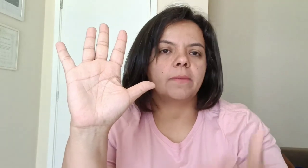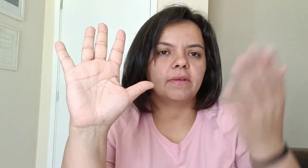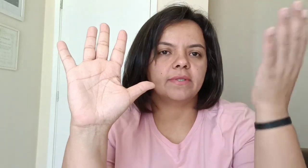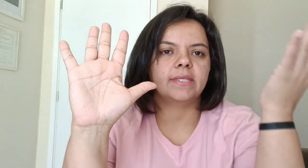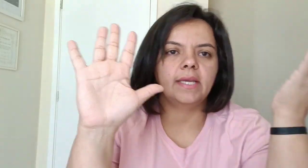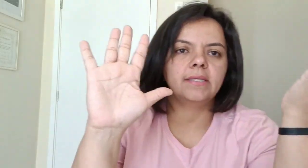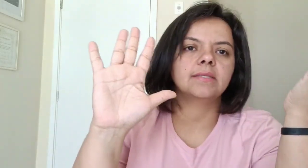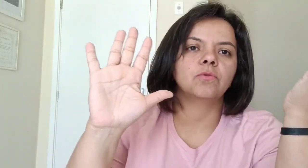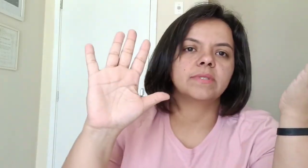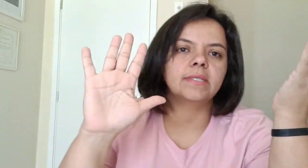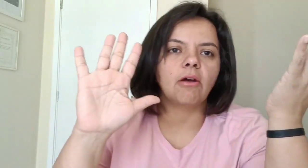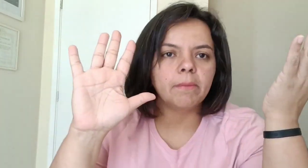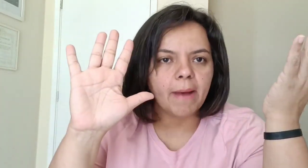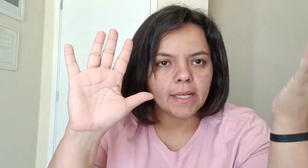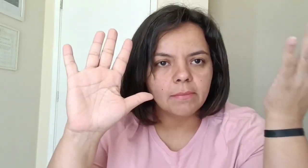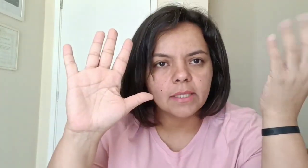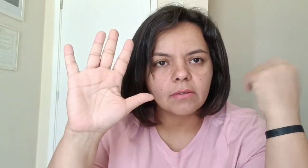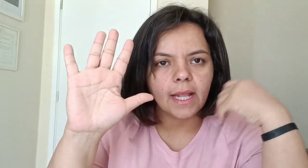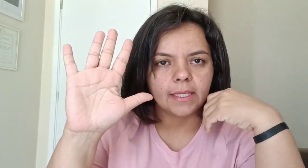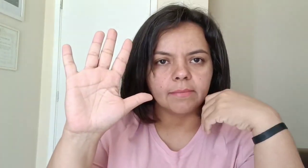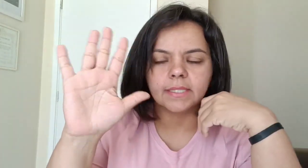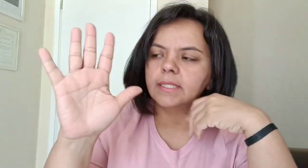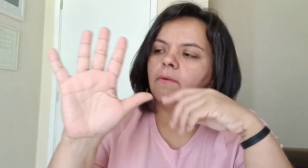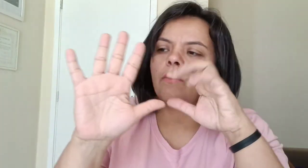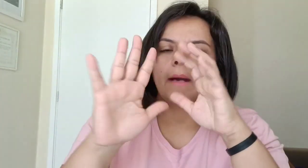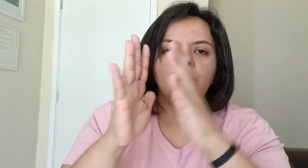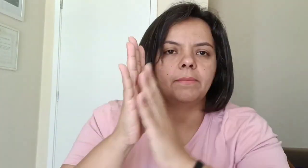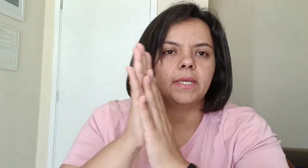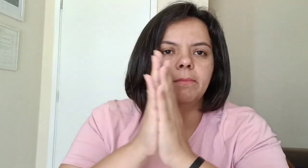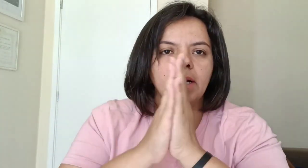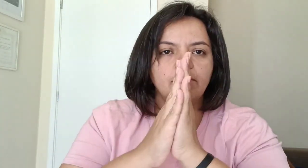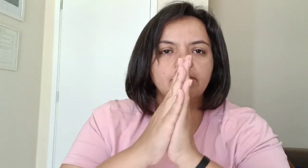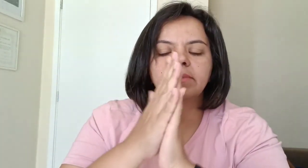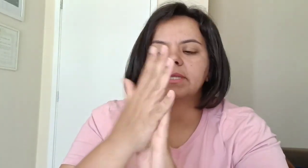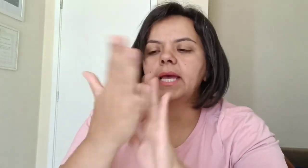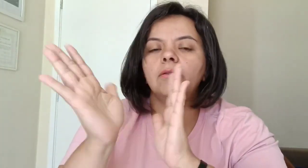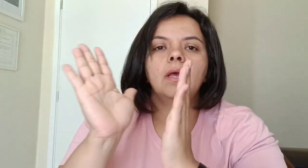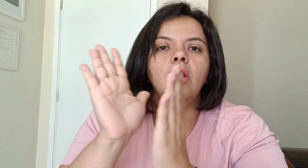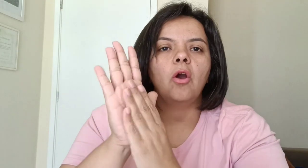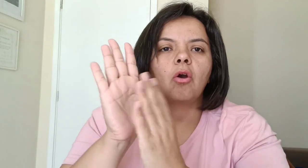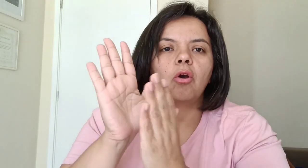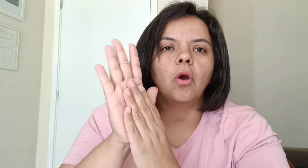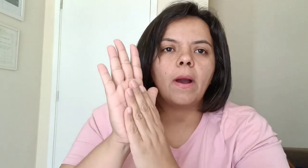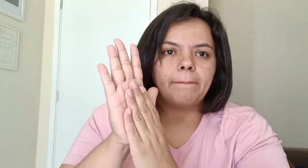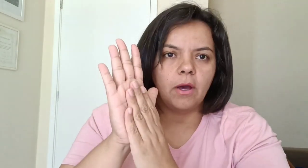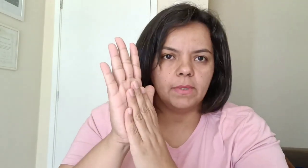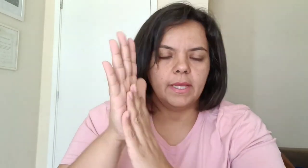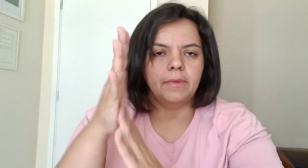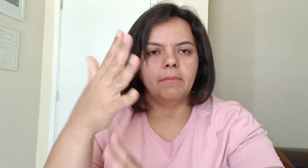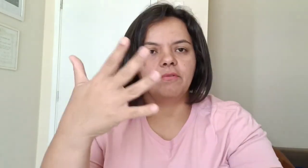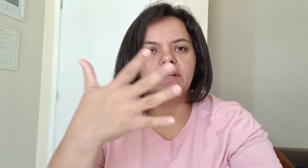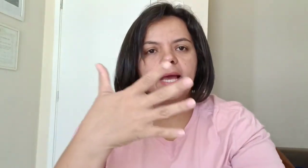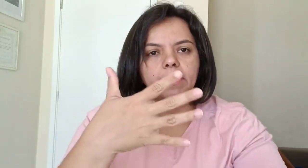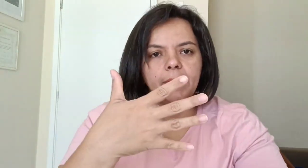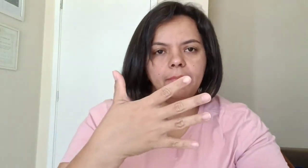para vocês o sinal de parâmetro da libras. Então, eu abro a minha mão, certo? Coloco a palma da minha mão virada para